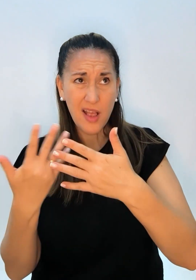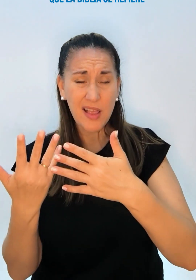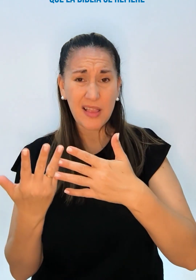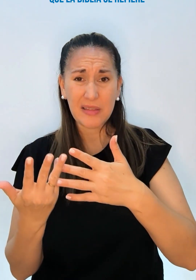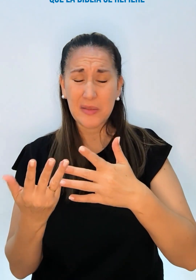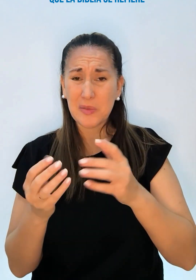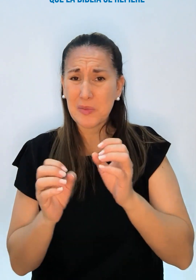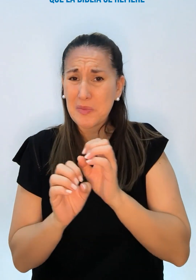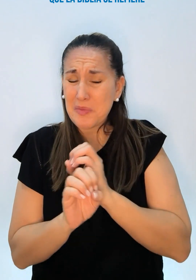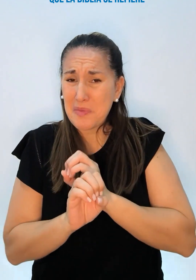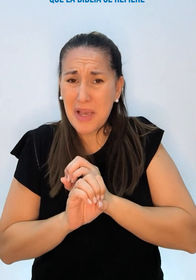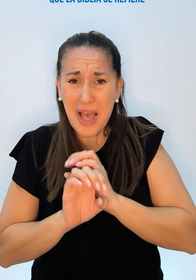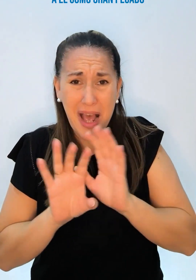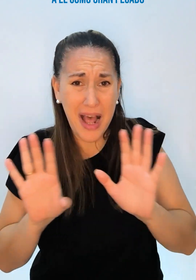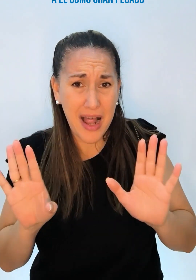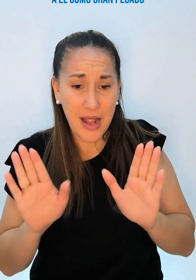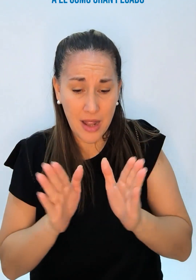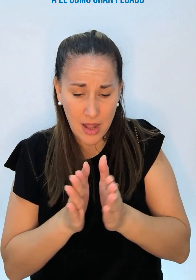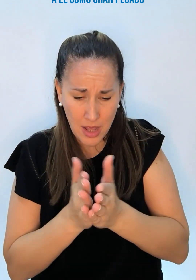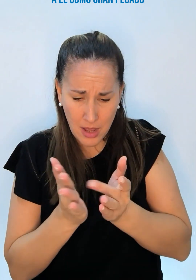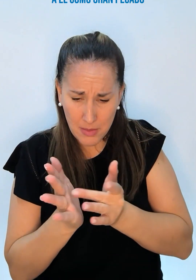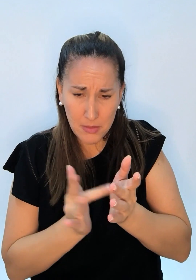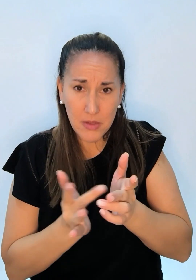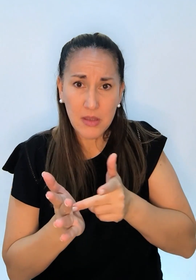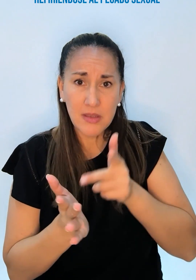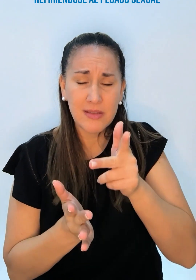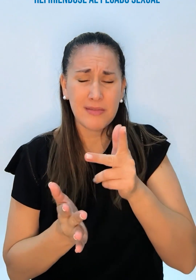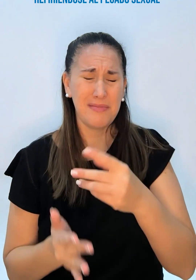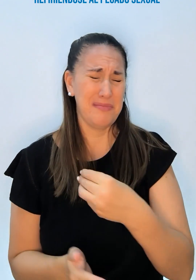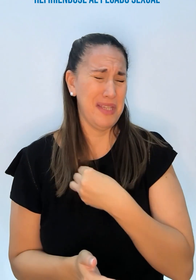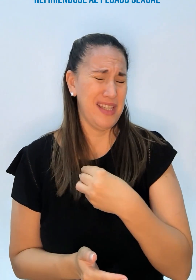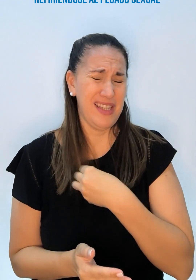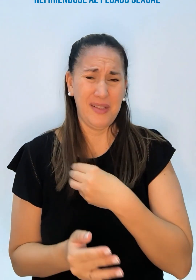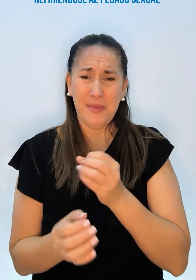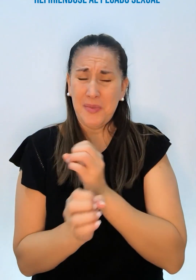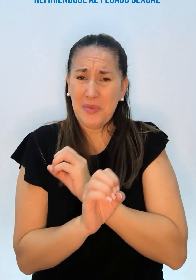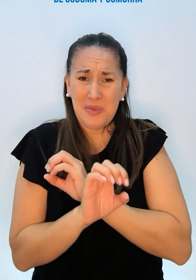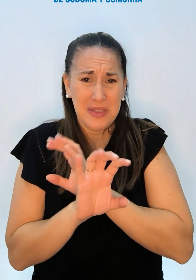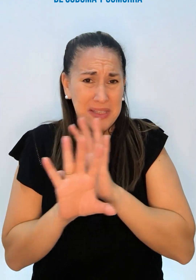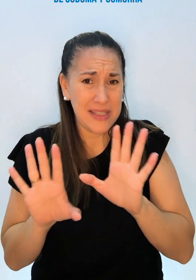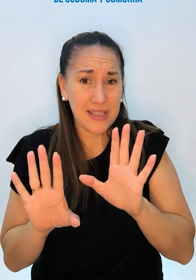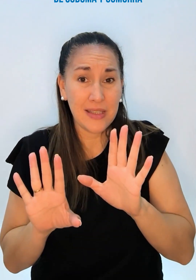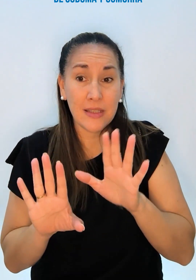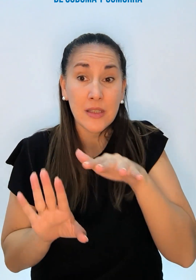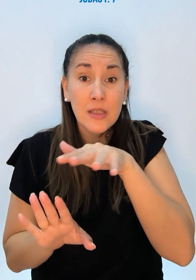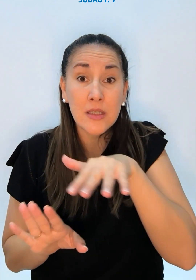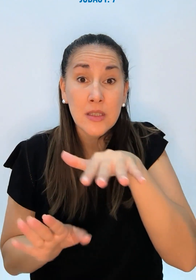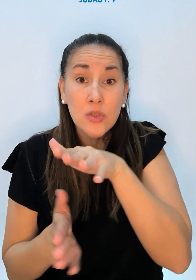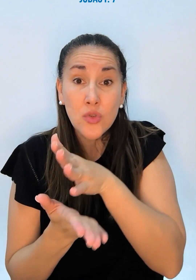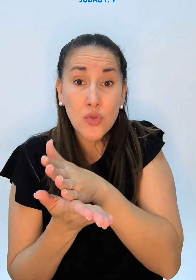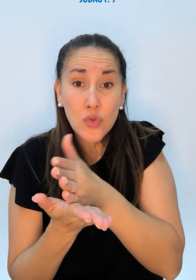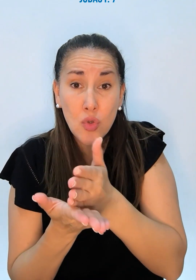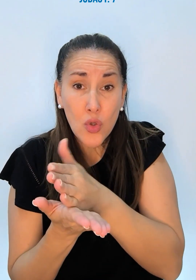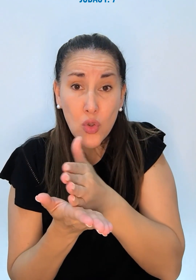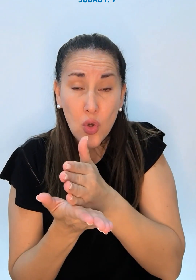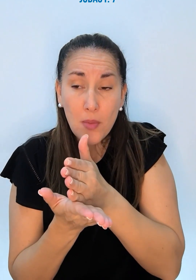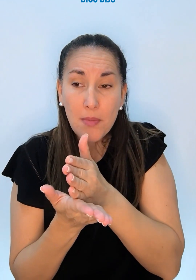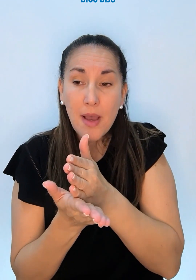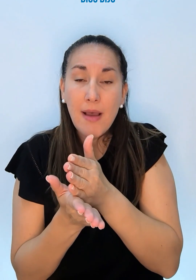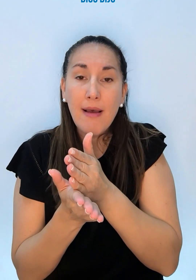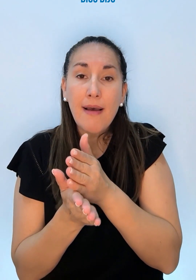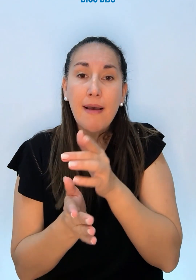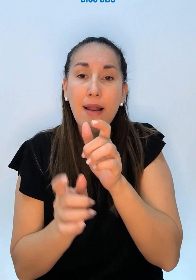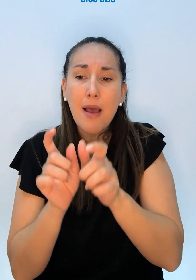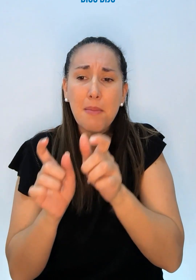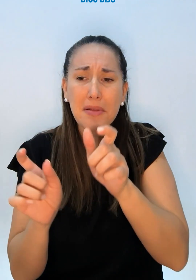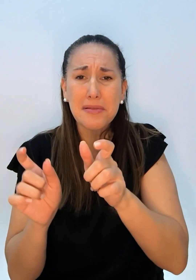grave que la Biblia se refiere a él como gran pecado, refiriéndose al pecado sexual de Sodoma y Gomorra que está en Judas capítulo 1,